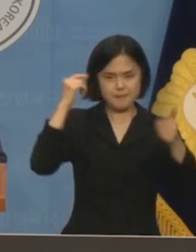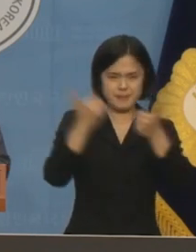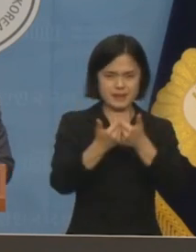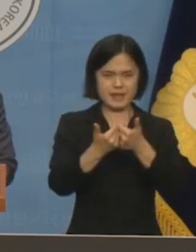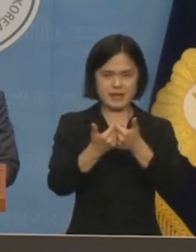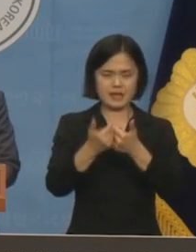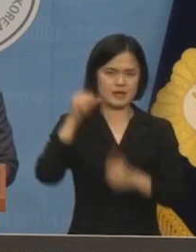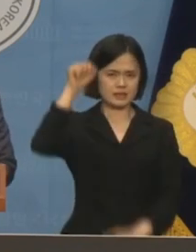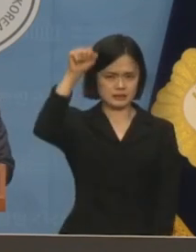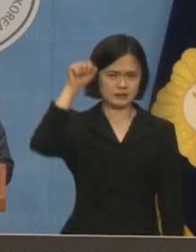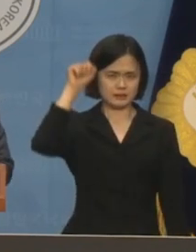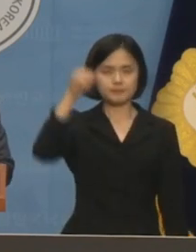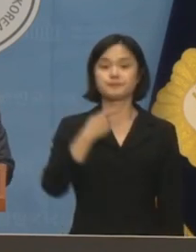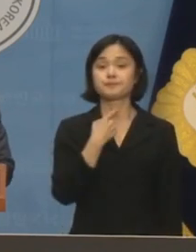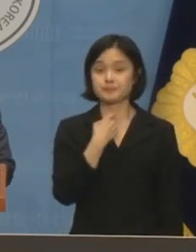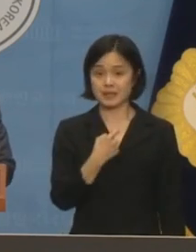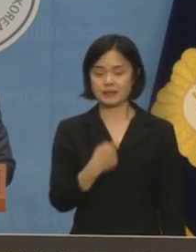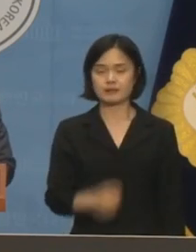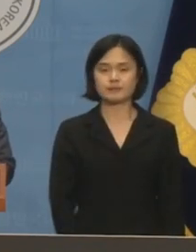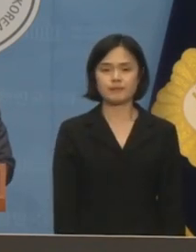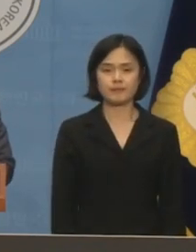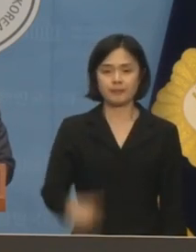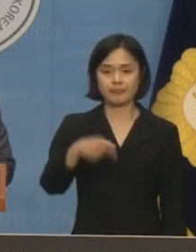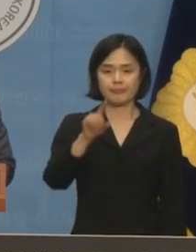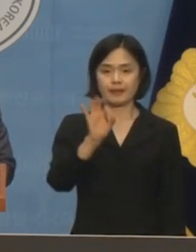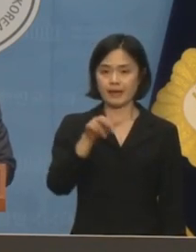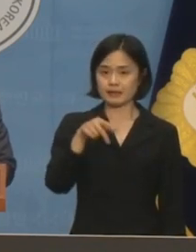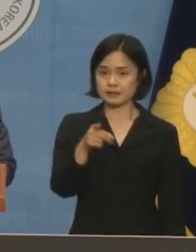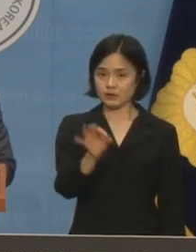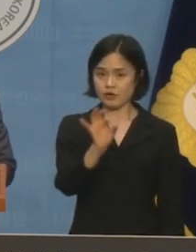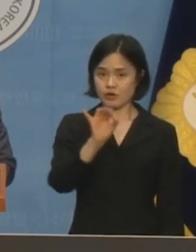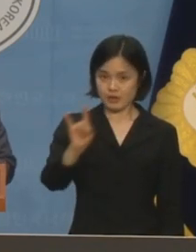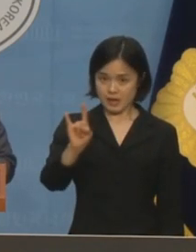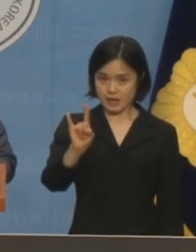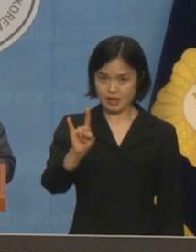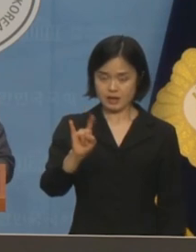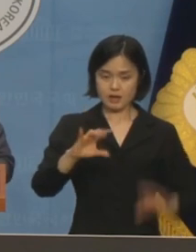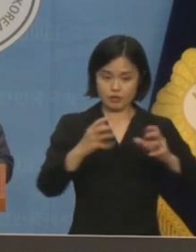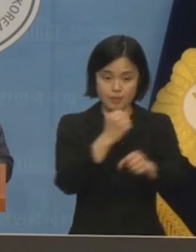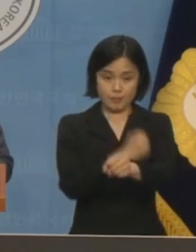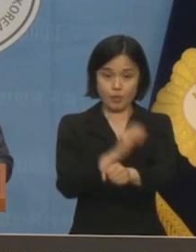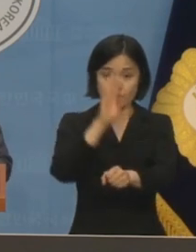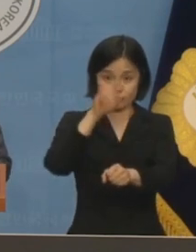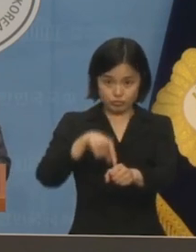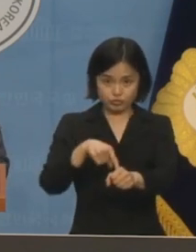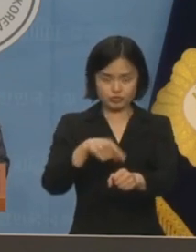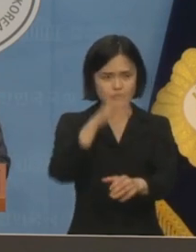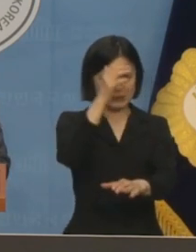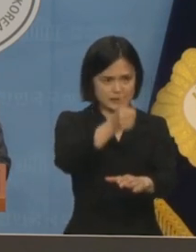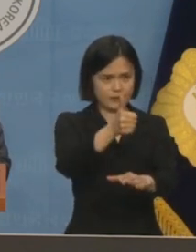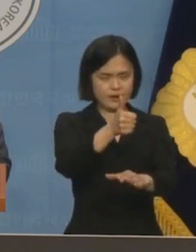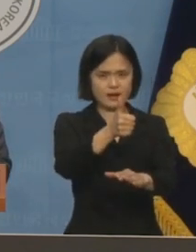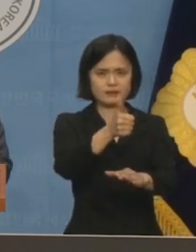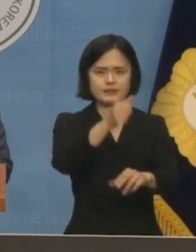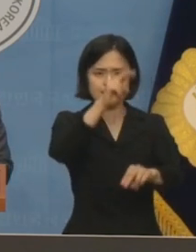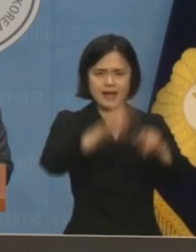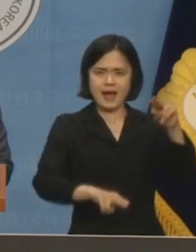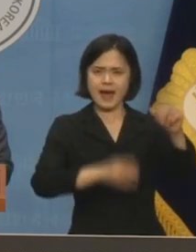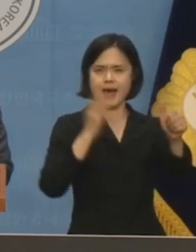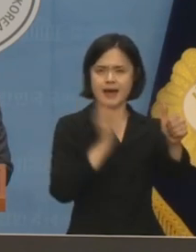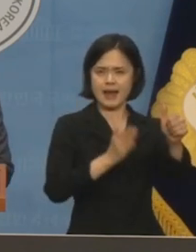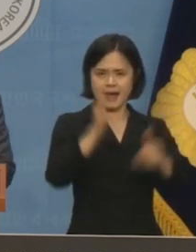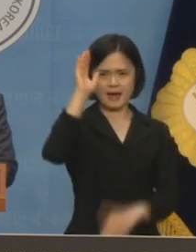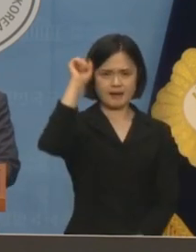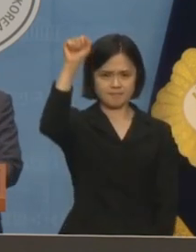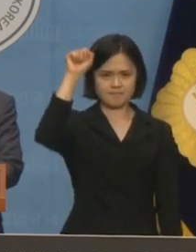집회를 개최하여 강정의 보훈부 장관의 문책을 요구하였다. 우리가 심각히